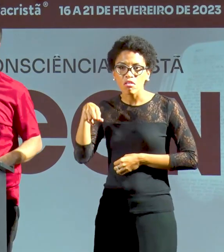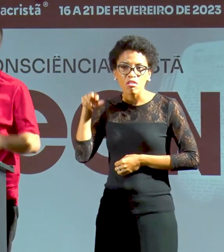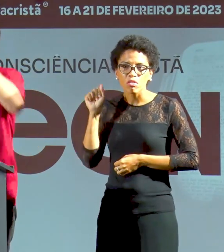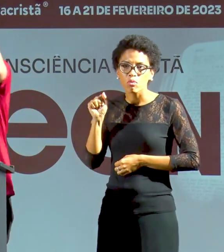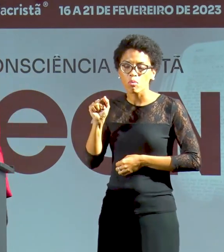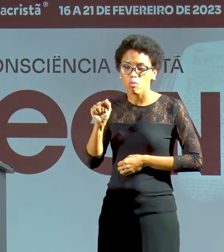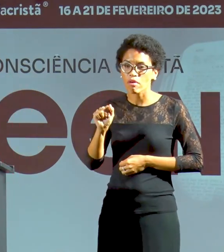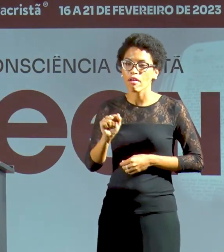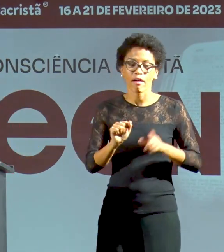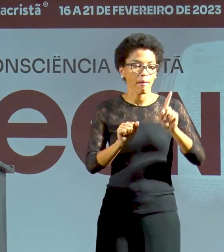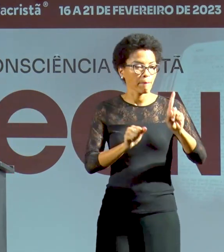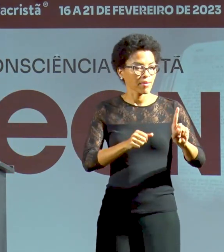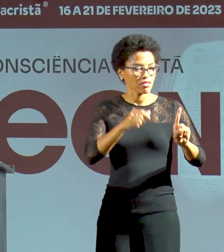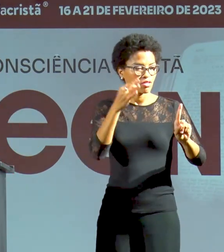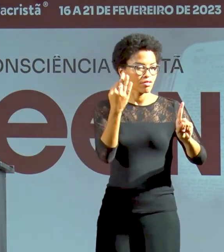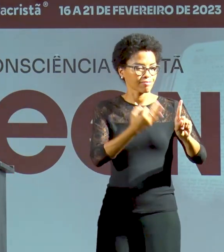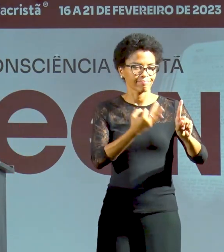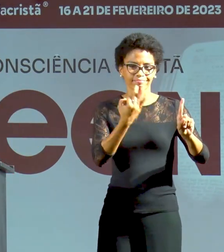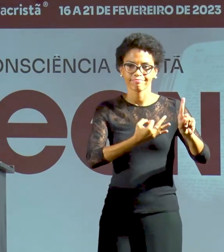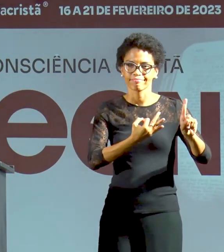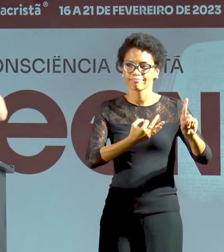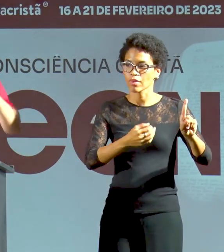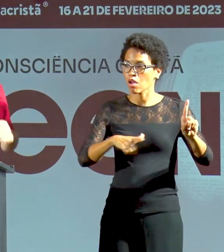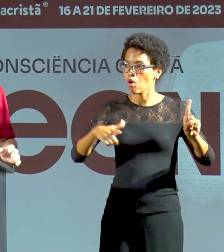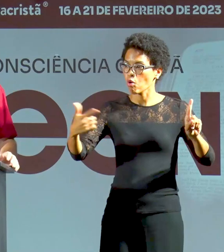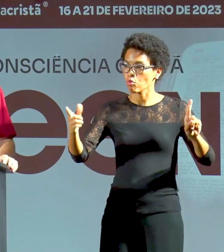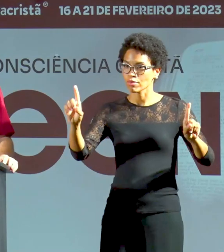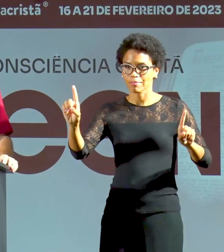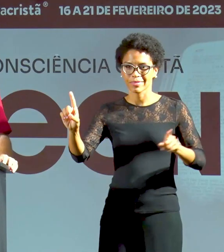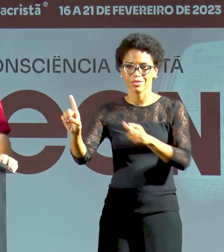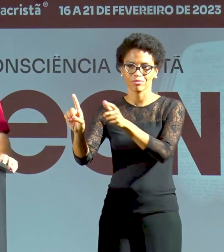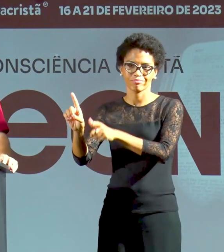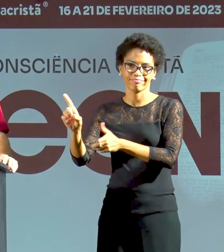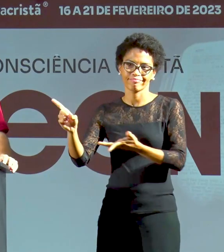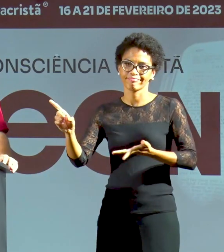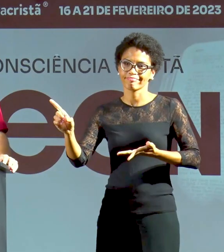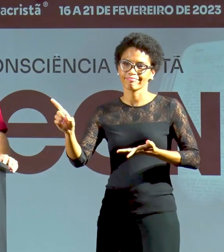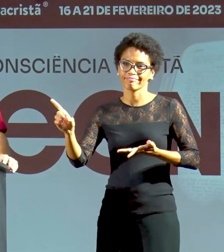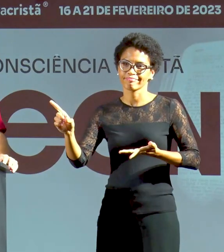certas para você mas você não será a pessoa certa para nenhuma delas